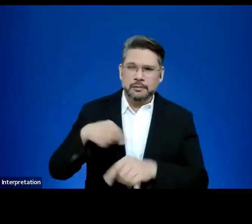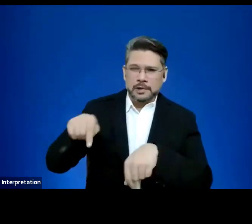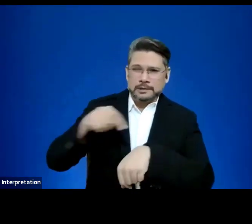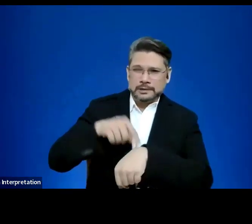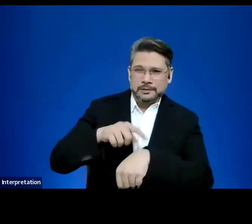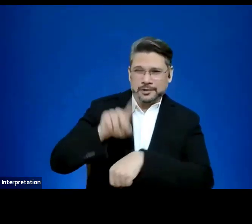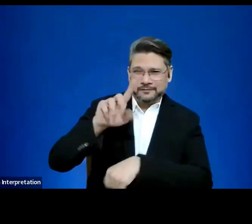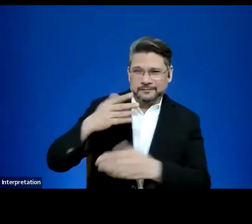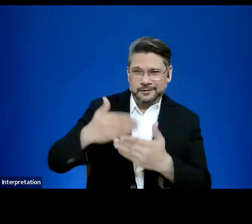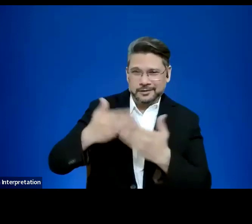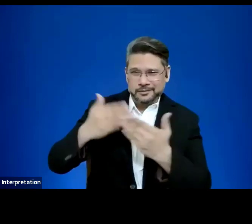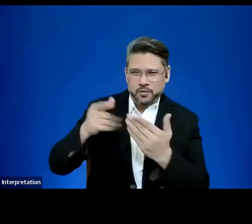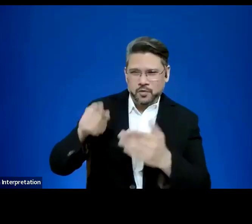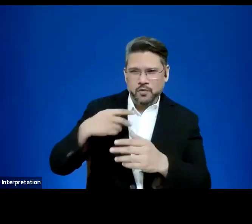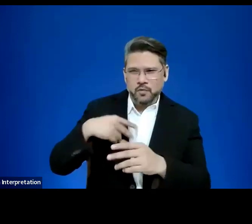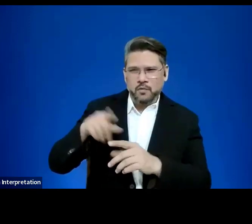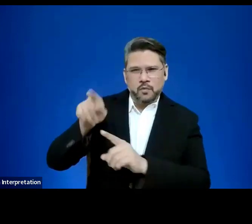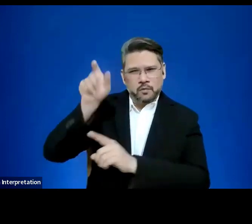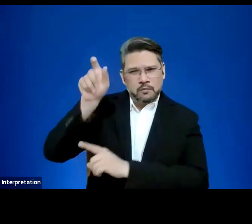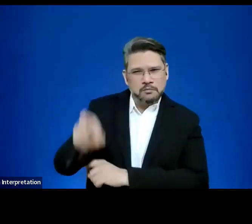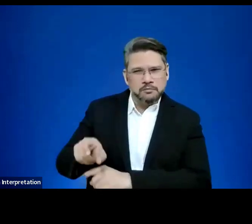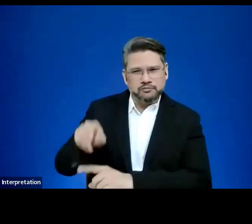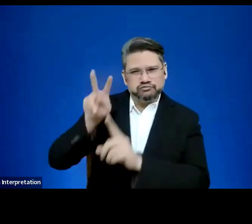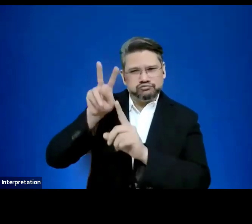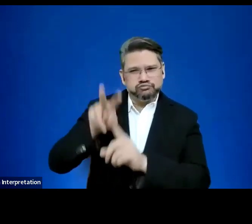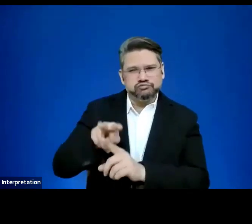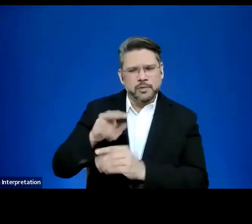这些谈话。